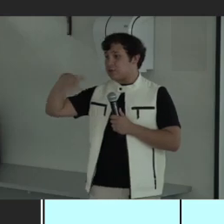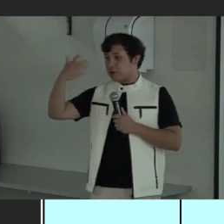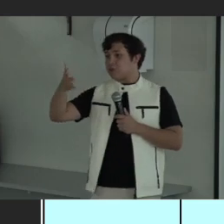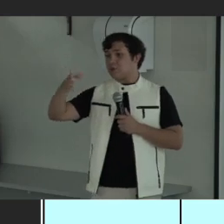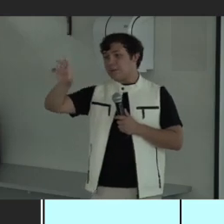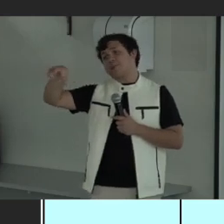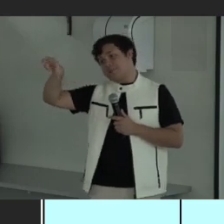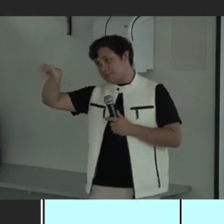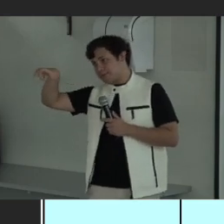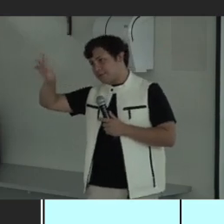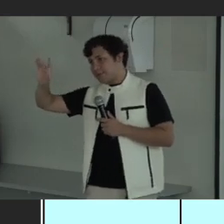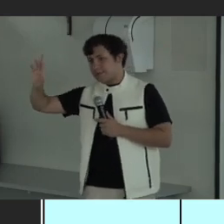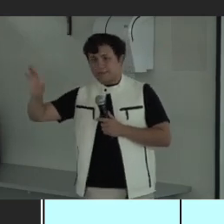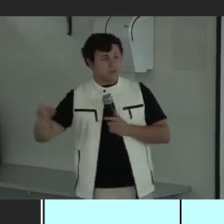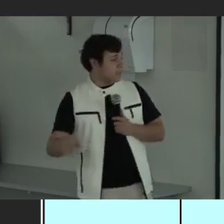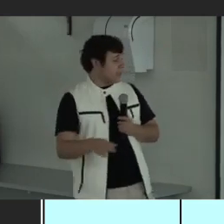otro idioma, pues sí se utiliza.